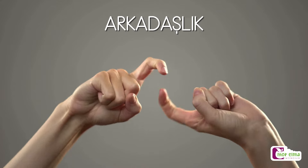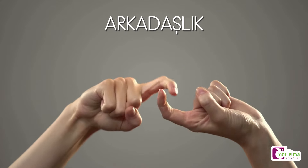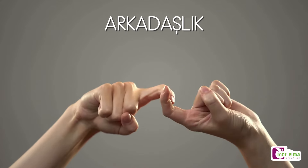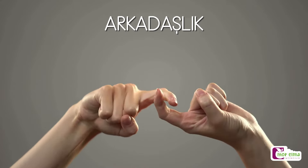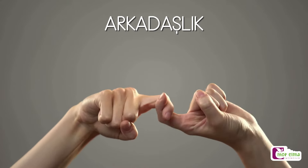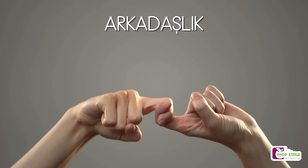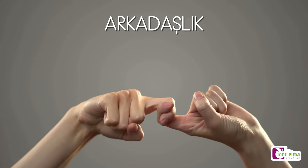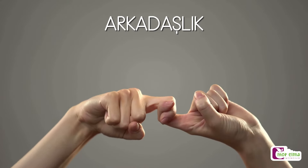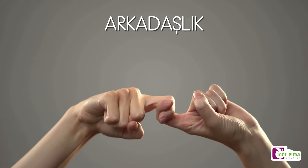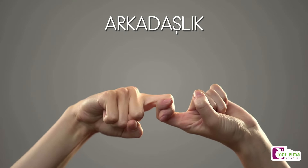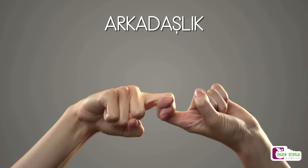Arkadaşlık.